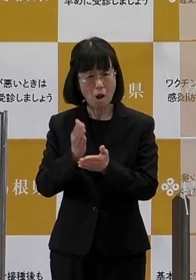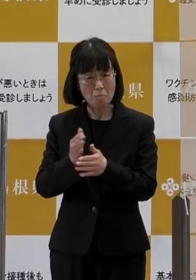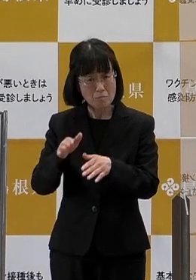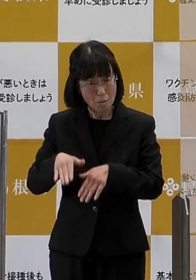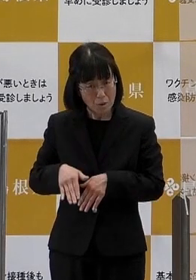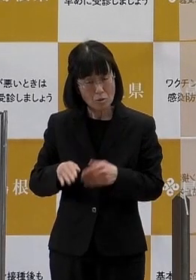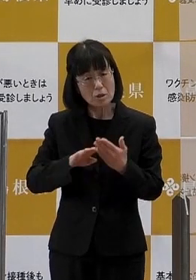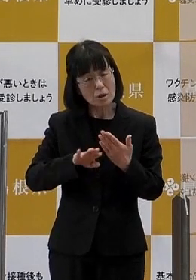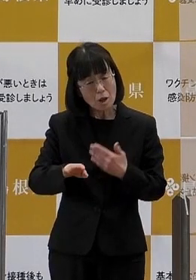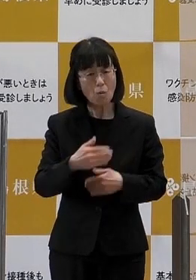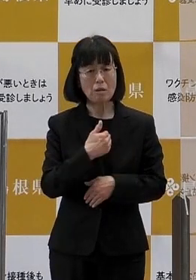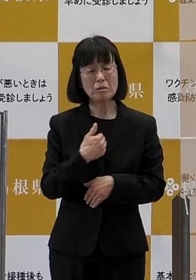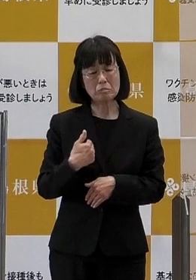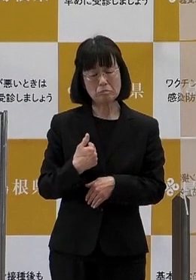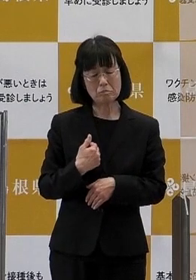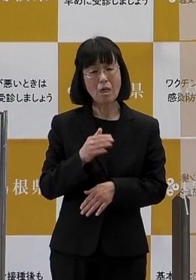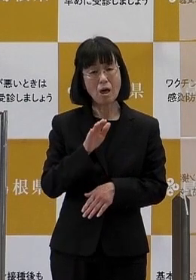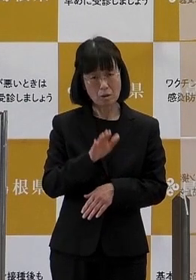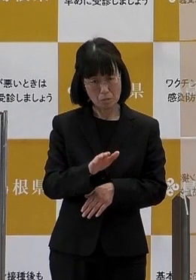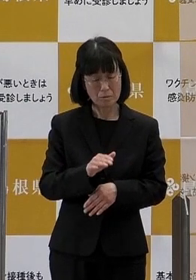要はございません。